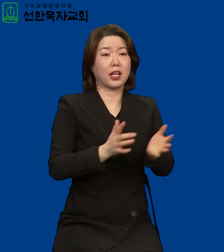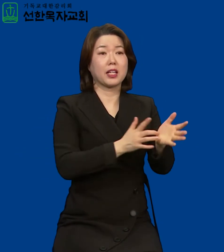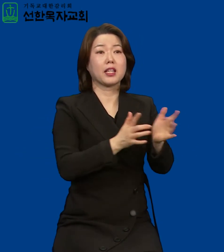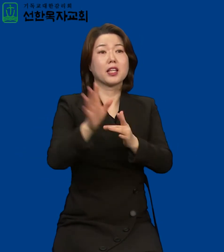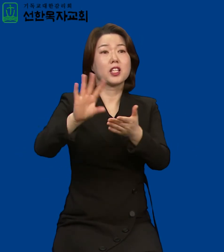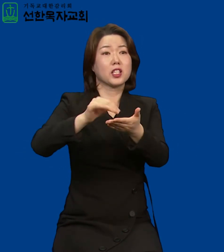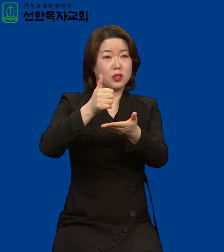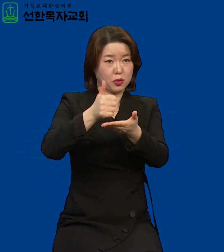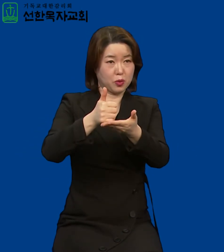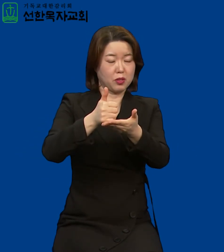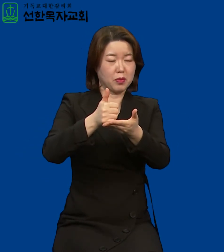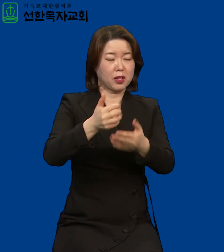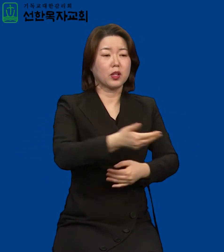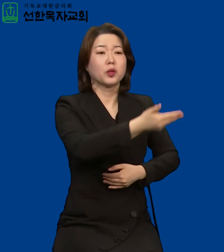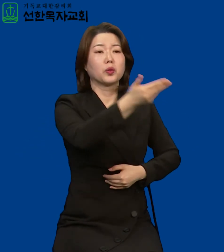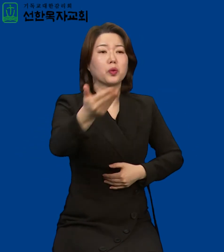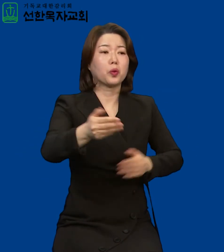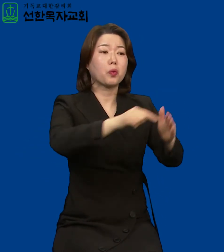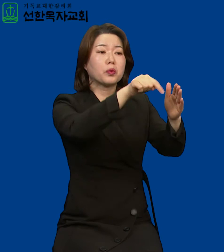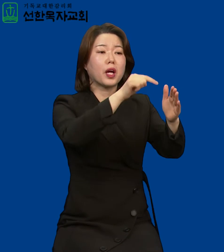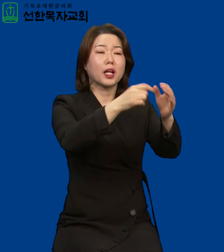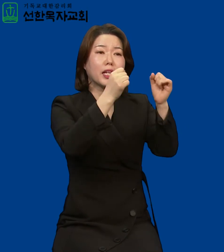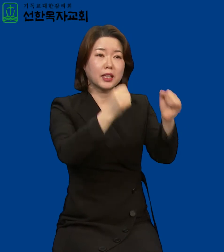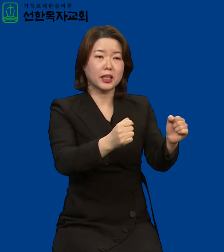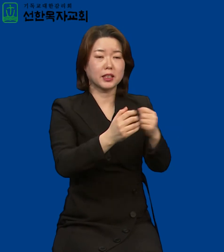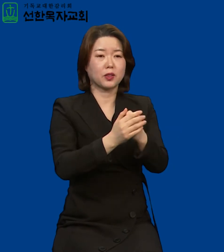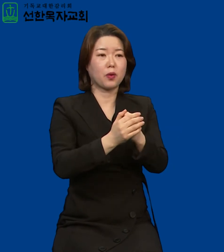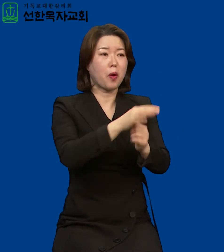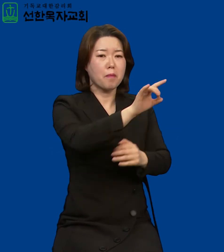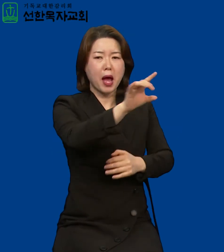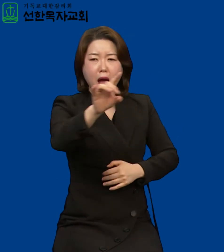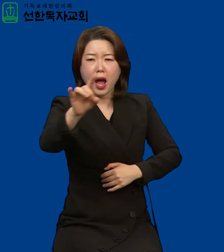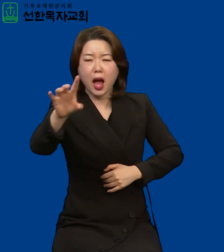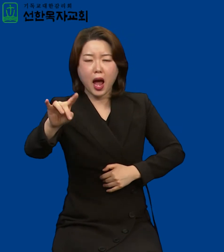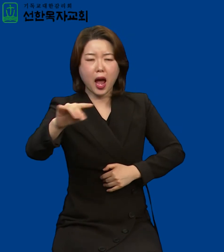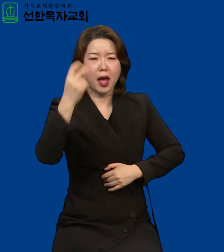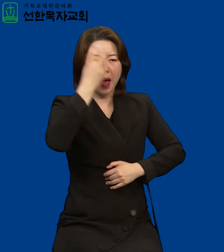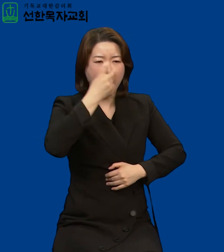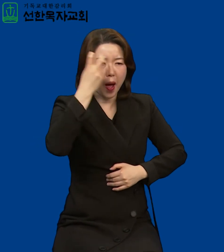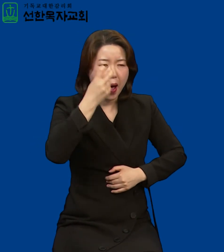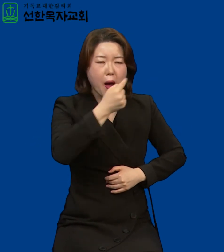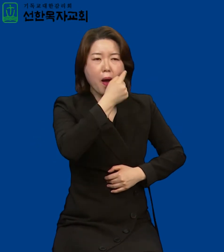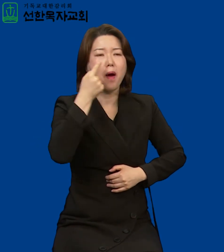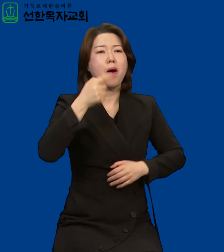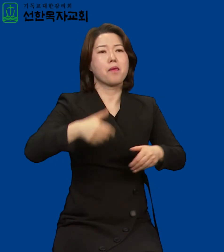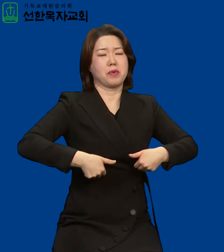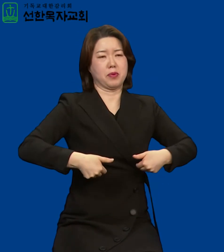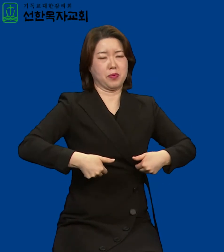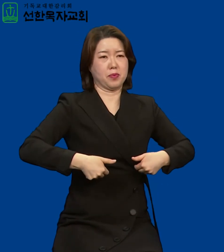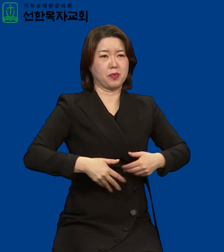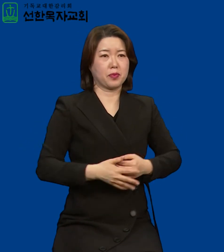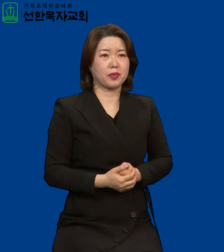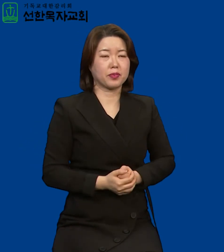그리스도께서 여러분 안에 계신 것을 스스로 시험하고 스스로 검증해 보라는.